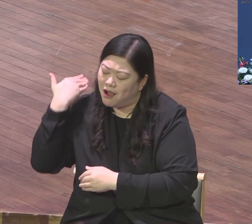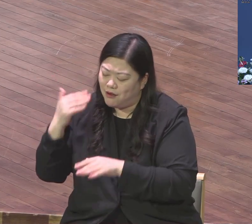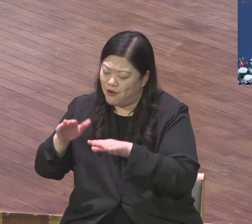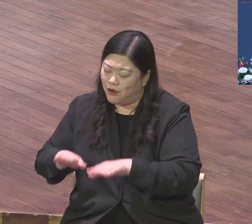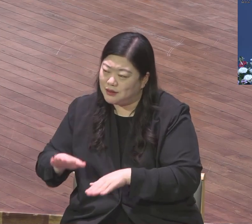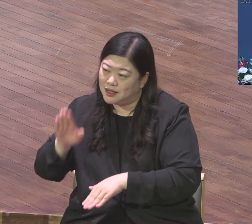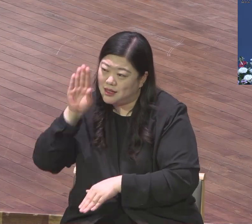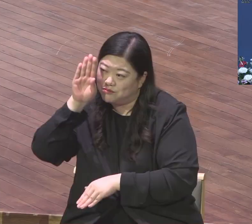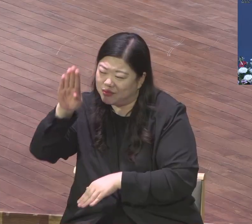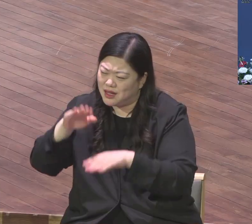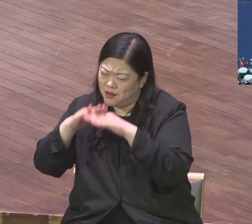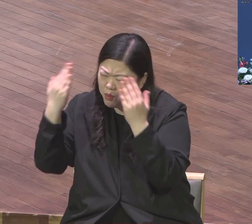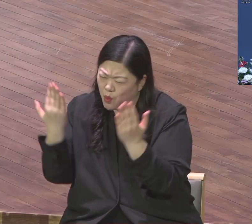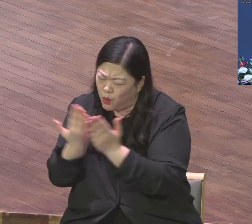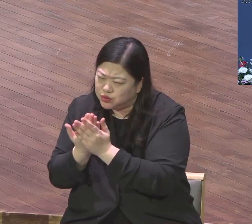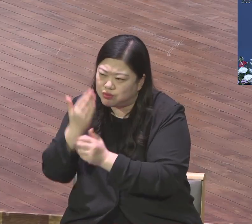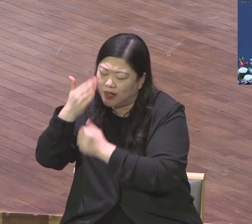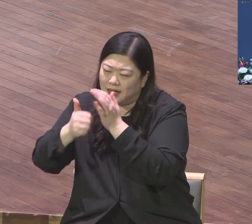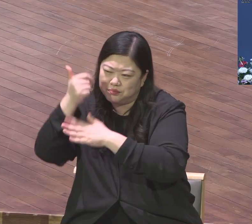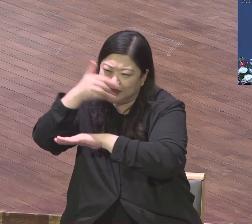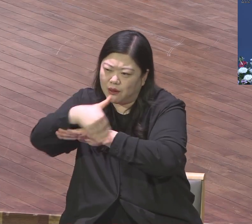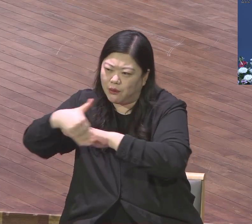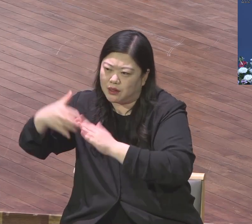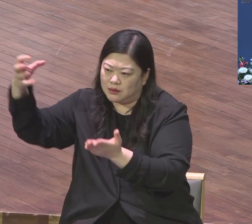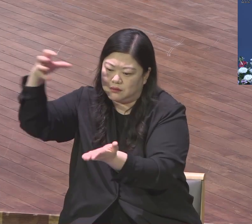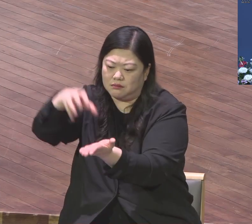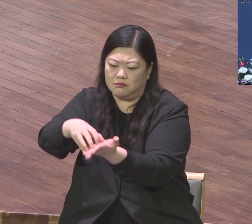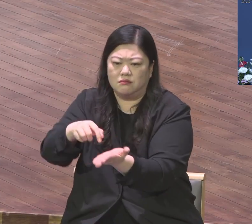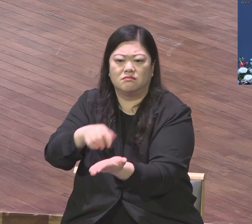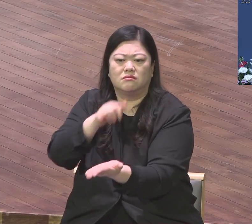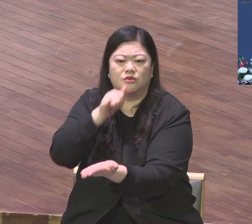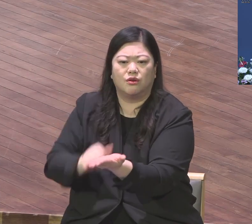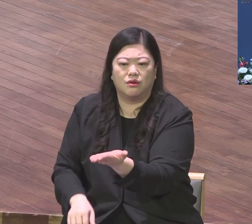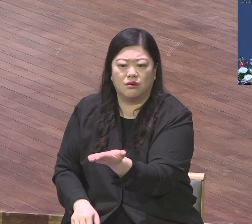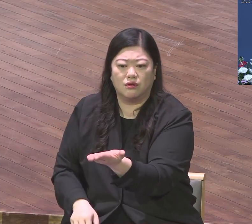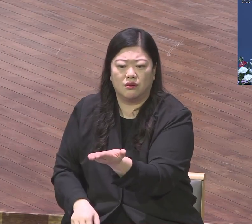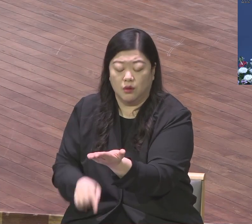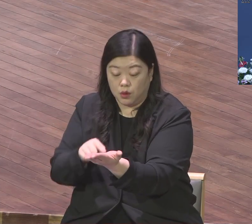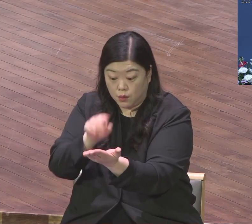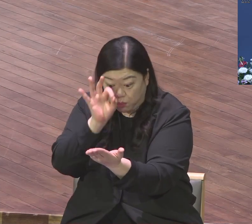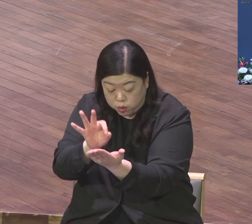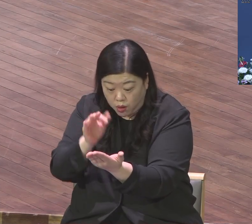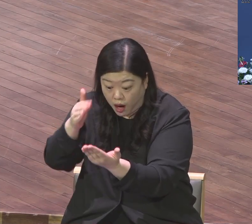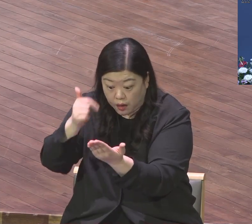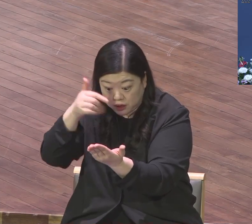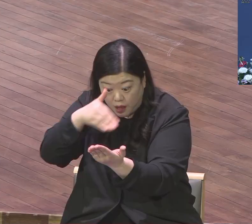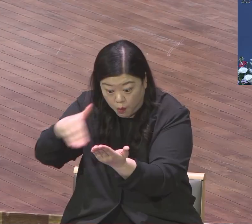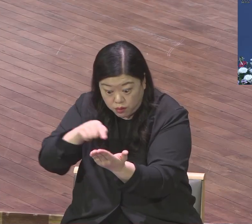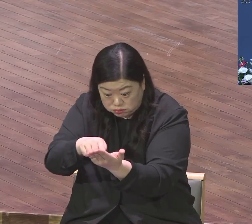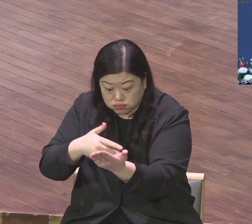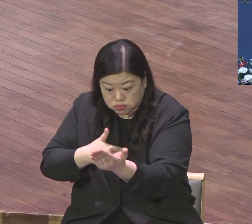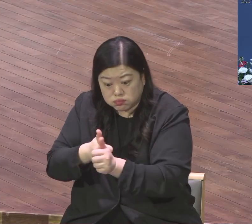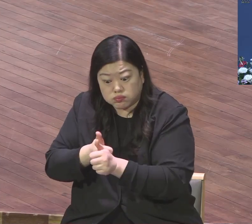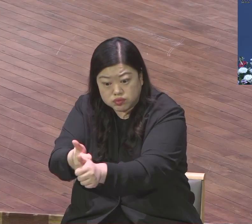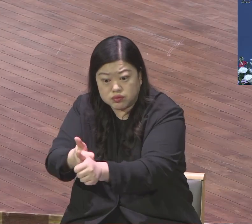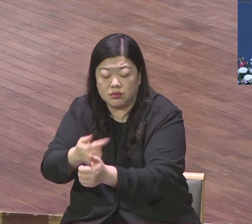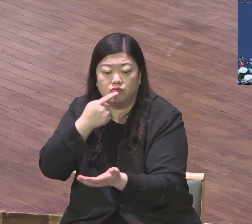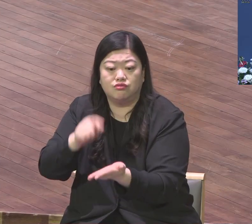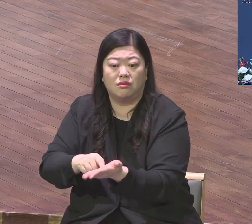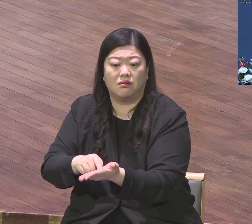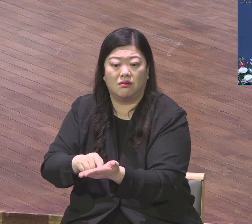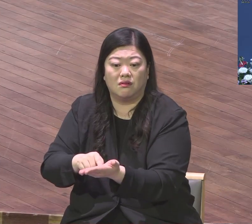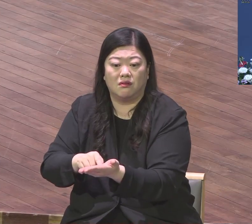품고 예수님을 따라가는 그런 삶을 사는 것이 정상이라고 계속해서